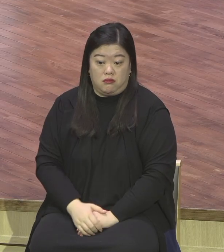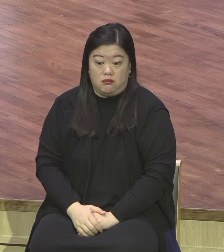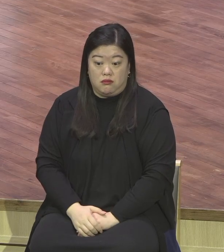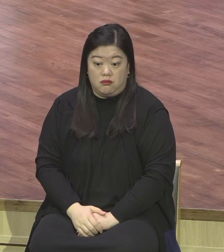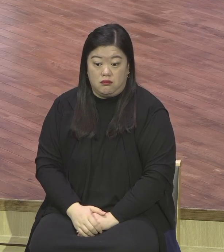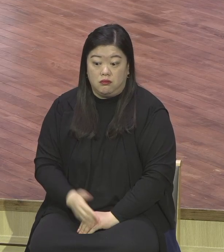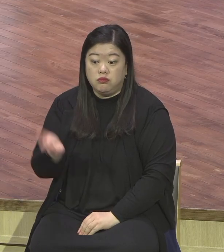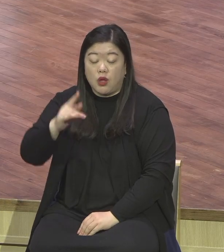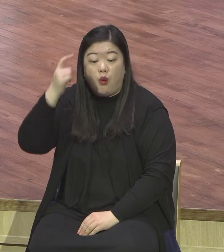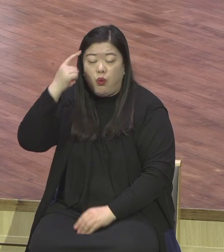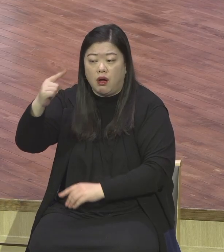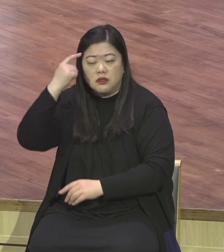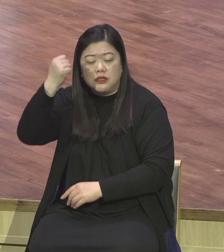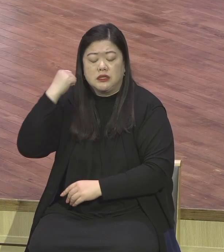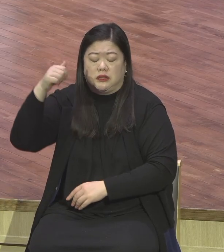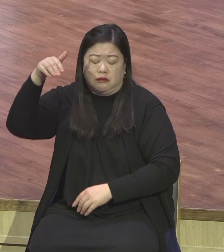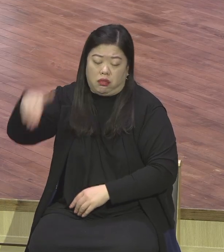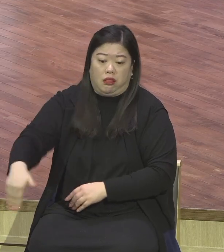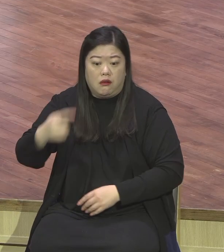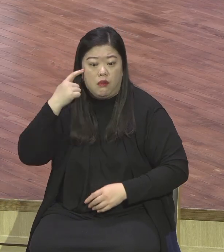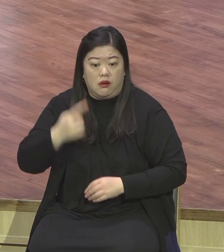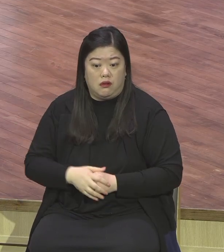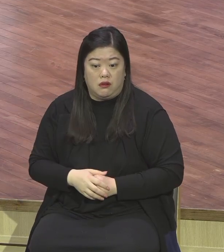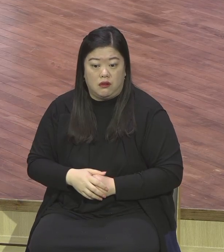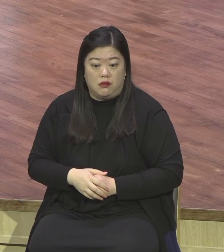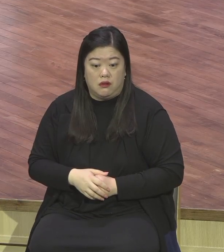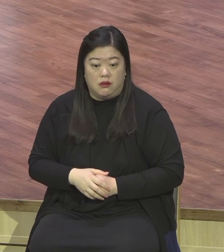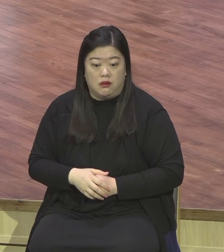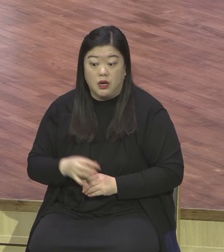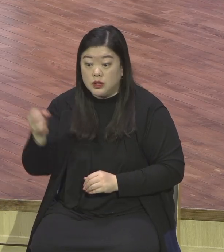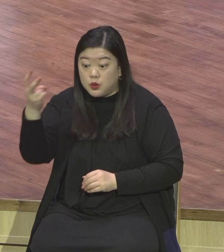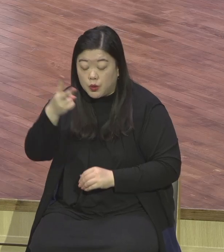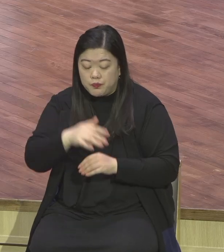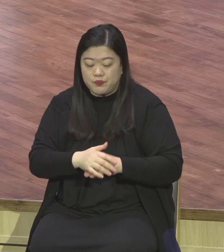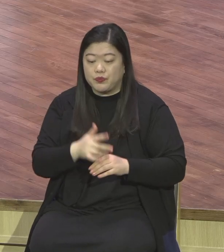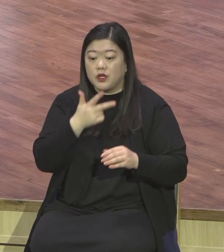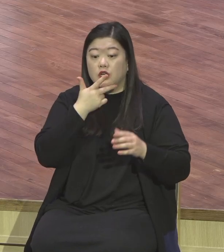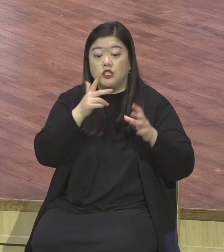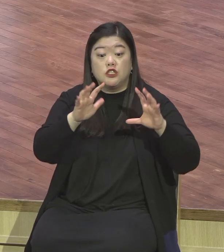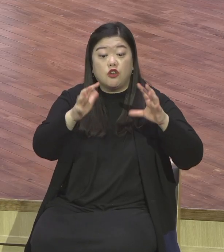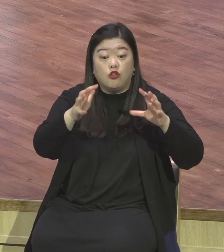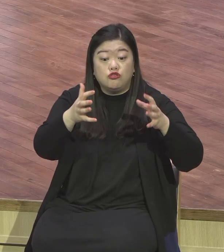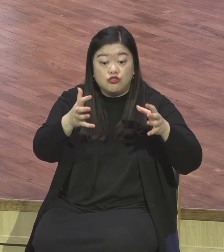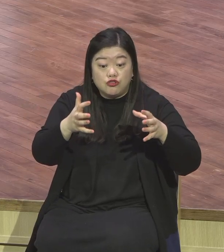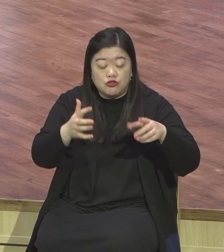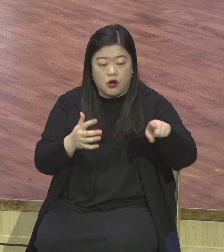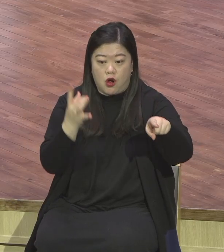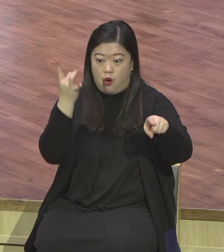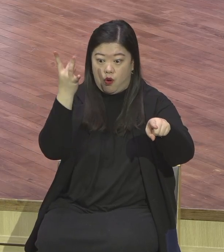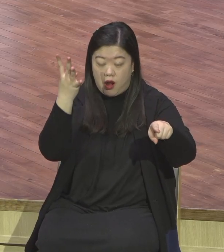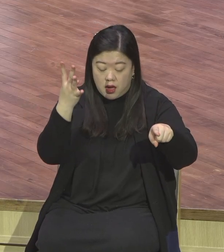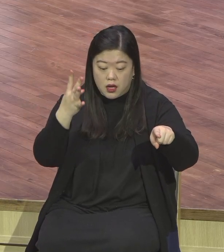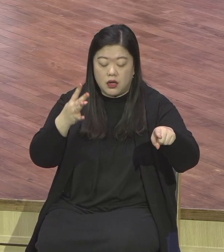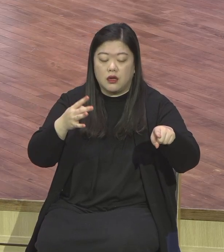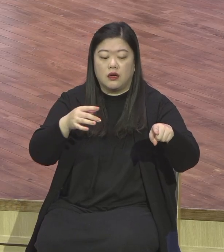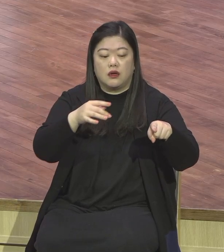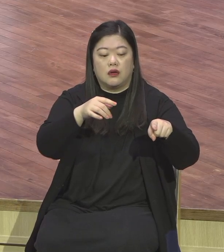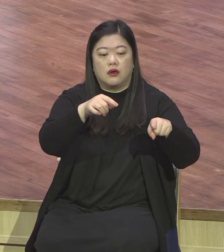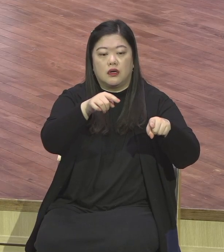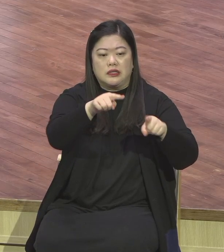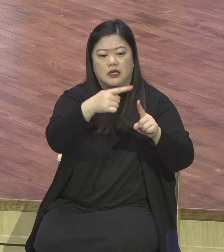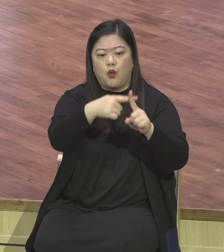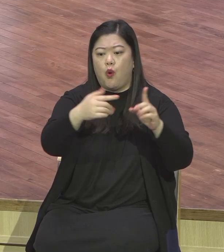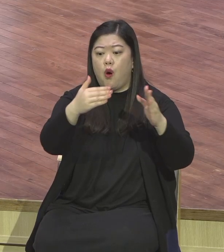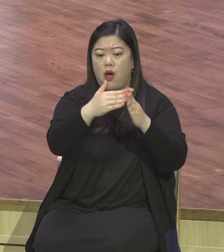공항 가면요 히잡슨 예자들이 80%에요 싹 다 무슬렘이에요 상상초로 런던 시장이 무슬렘이에요